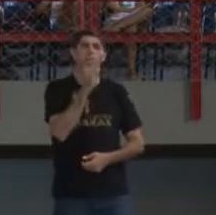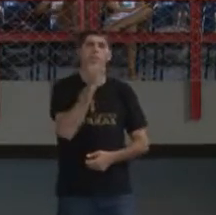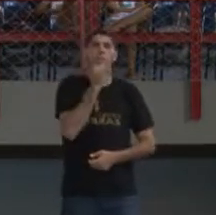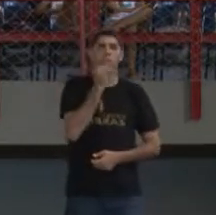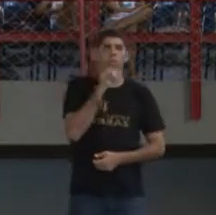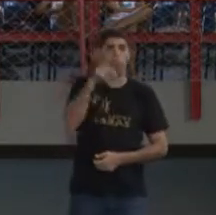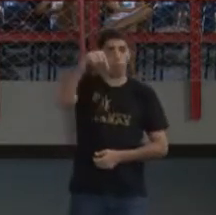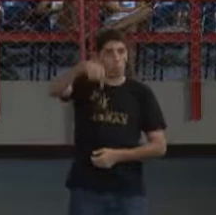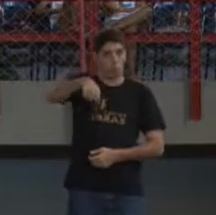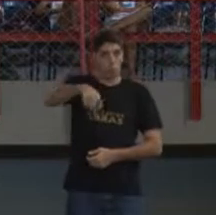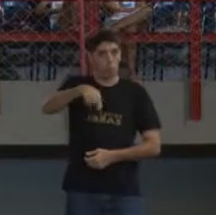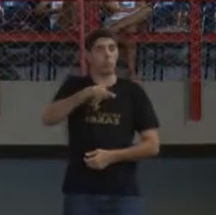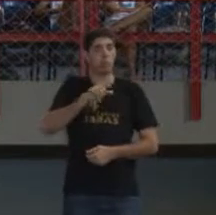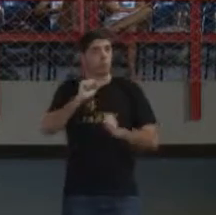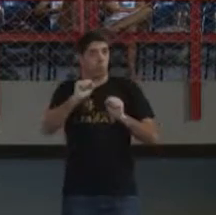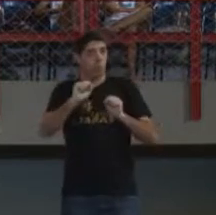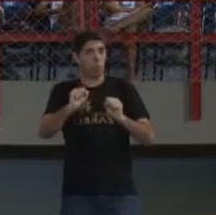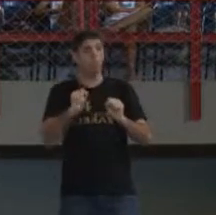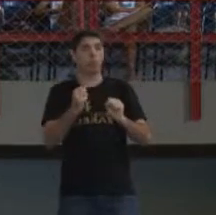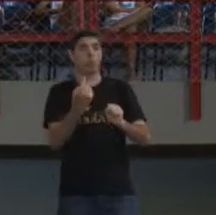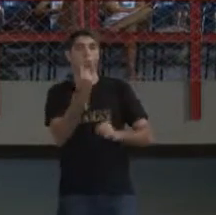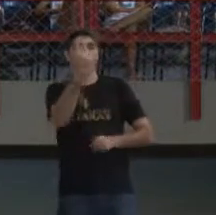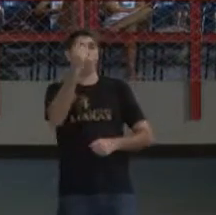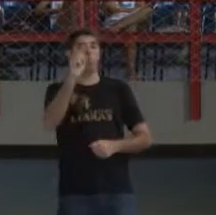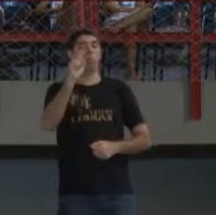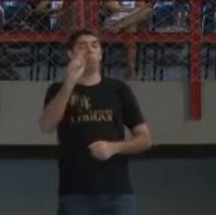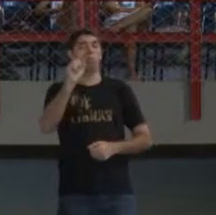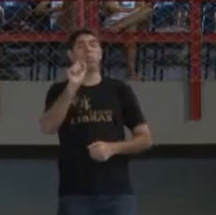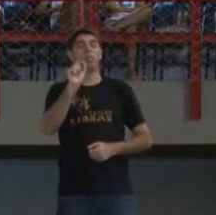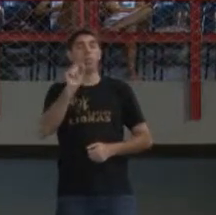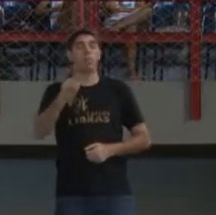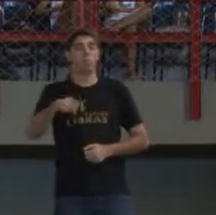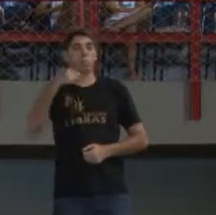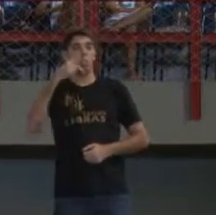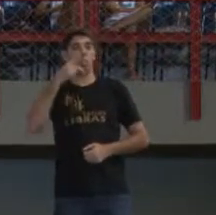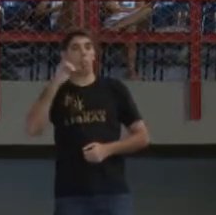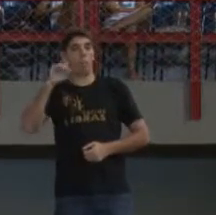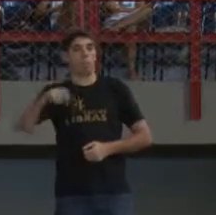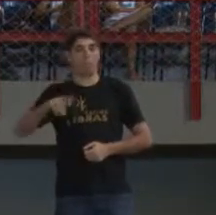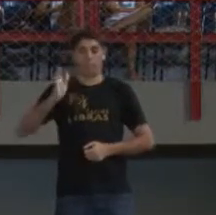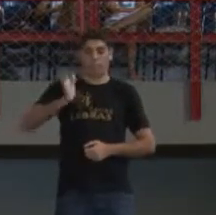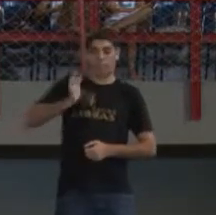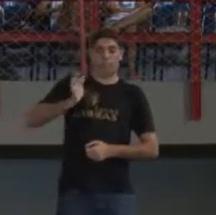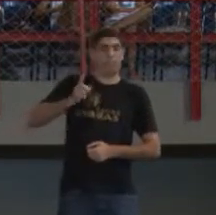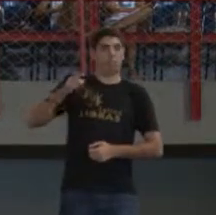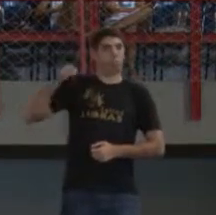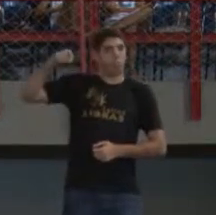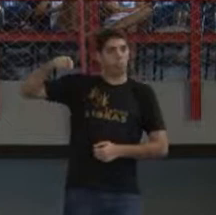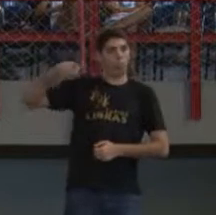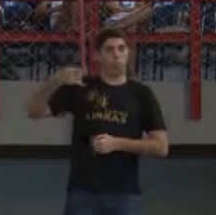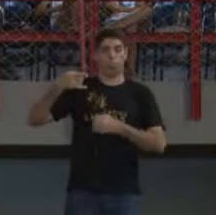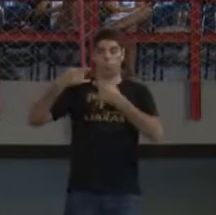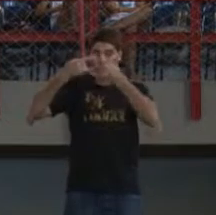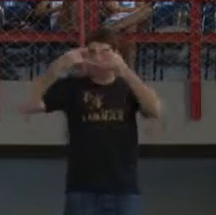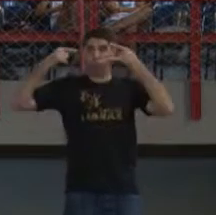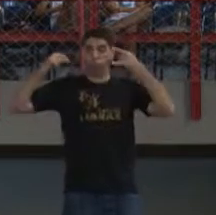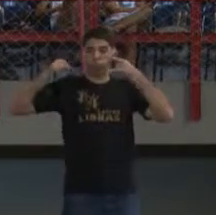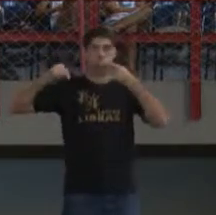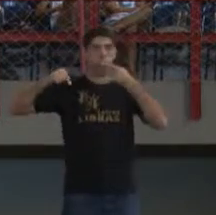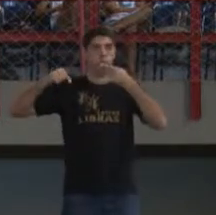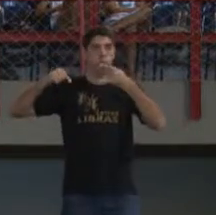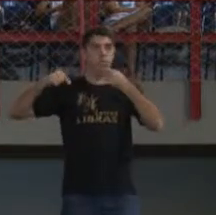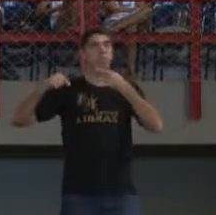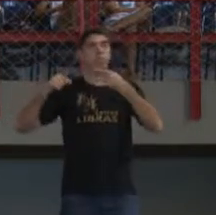rico? Pode. Ele pode vir de uma família bem humilde e no final de sua vida ter acumulado